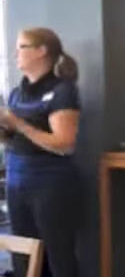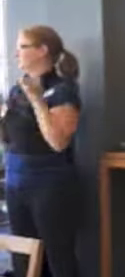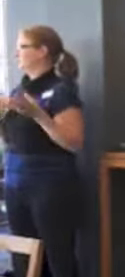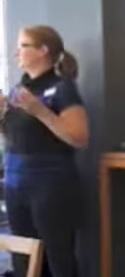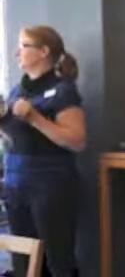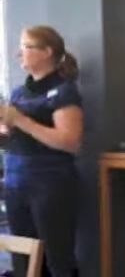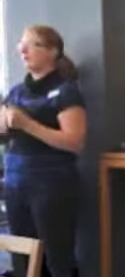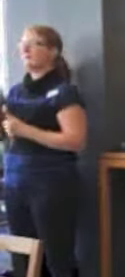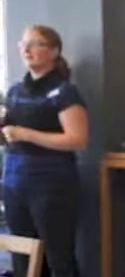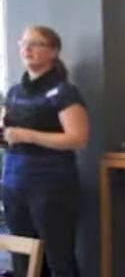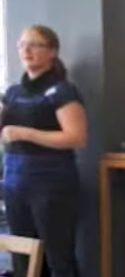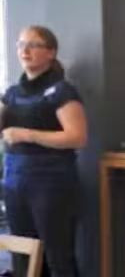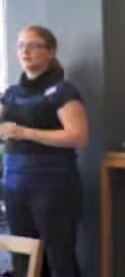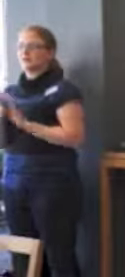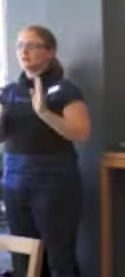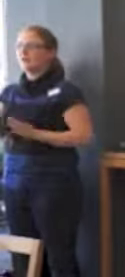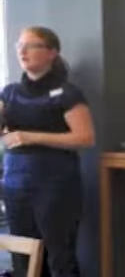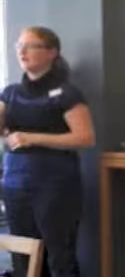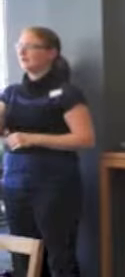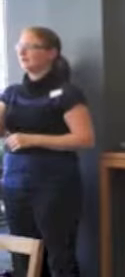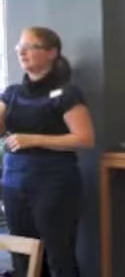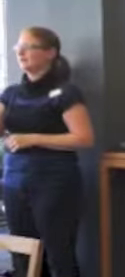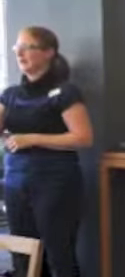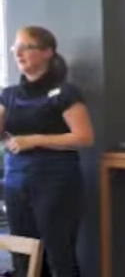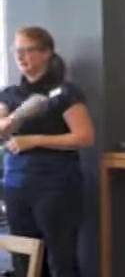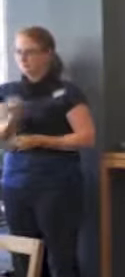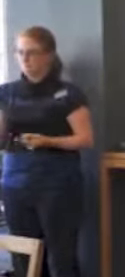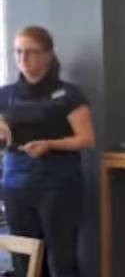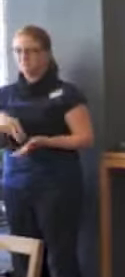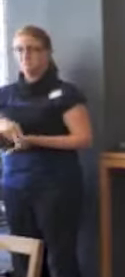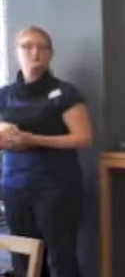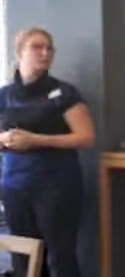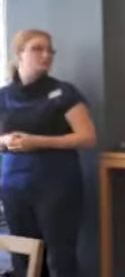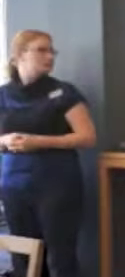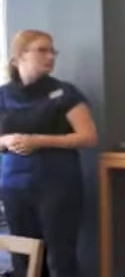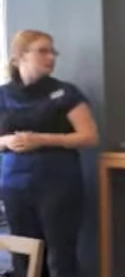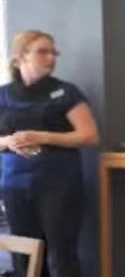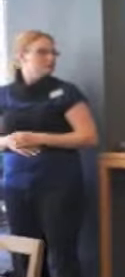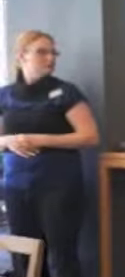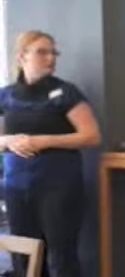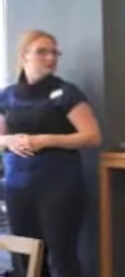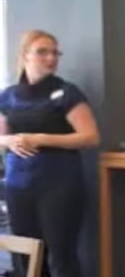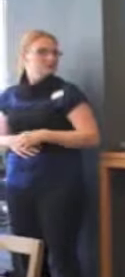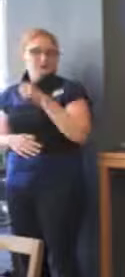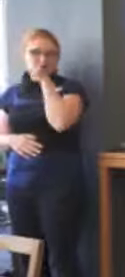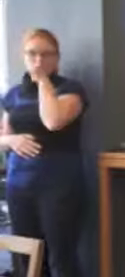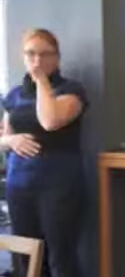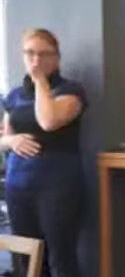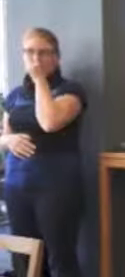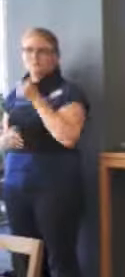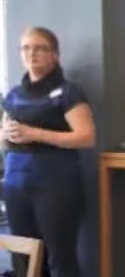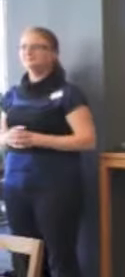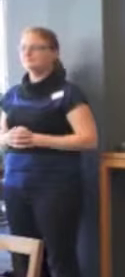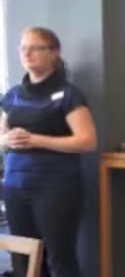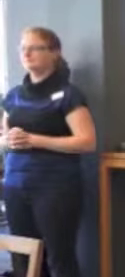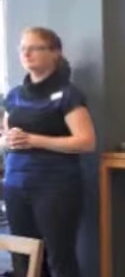genom att Ragnar kommer upp Och ja, du kan ju